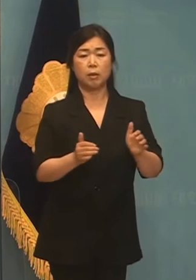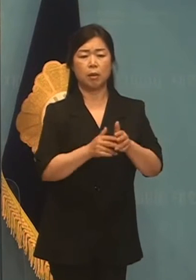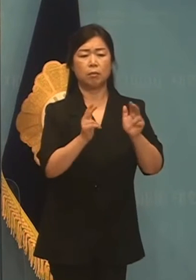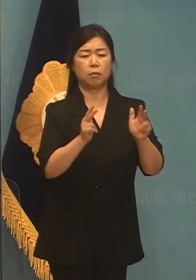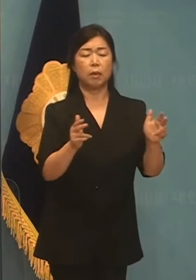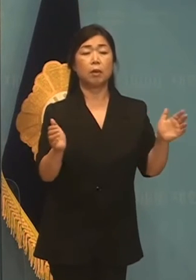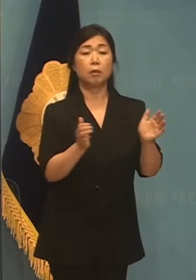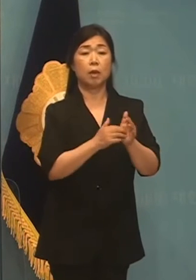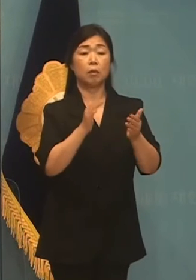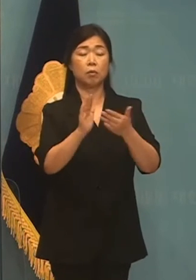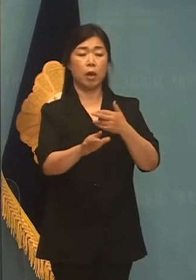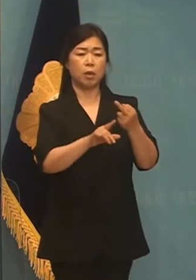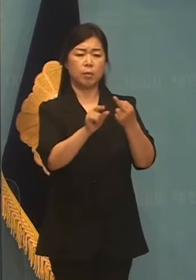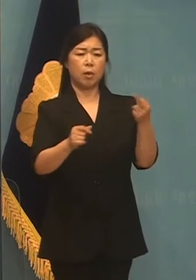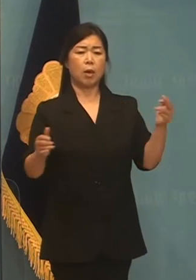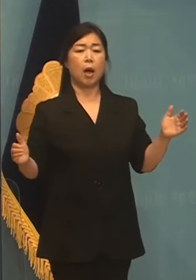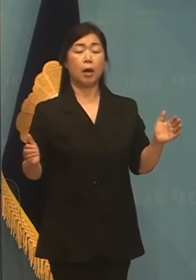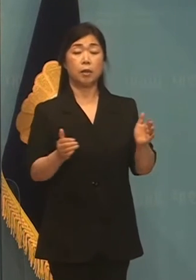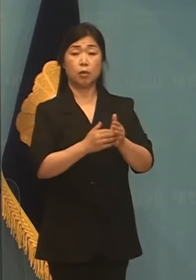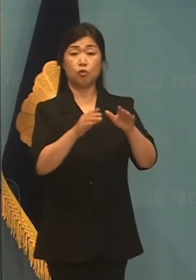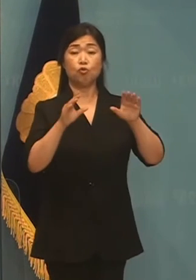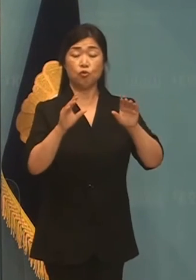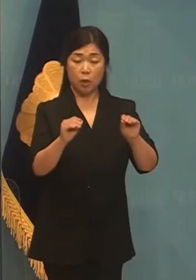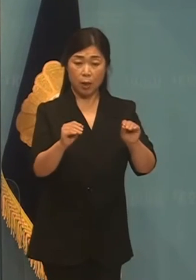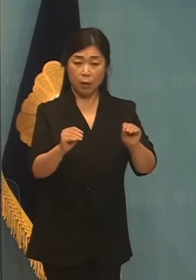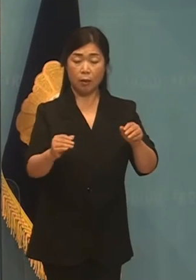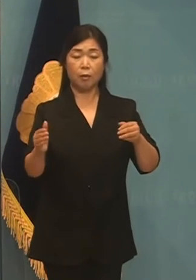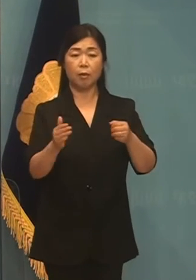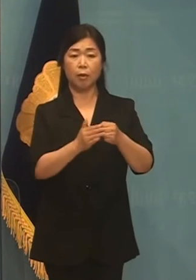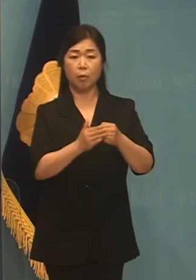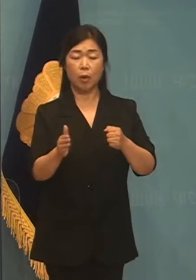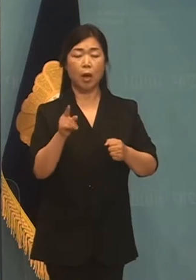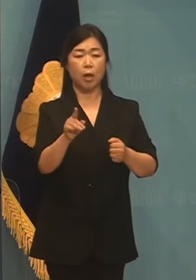후 12월까지 중단되었기 때문에